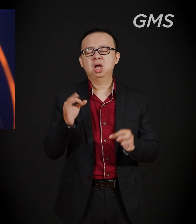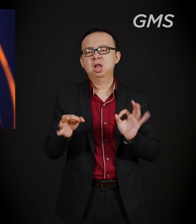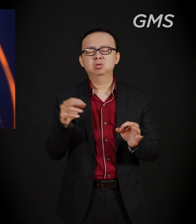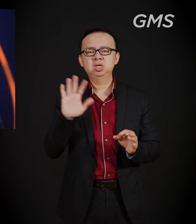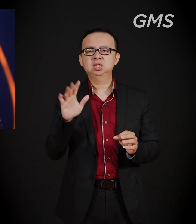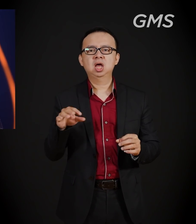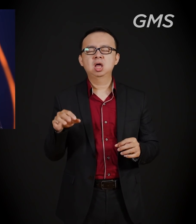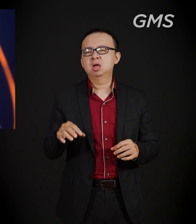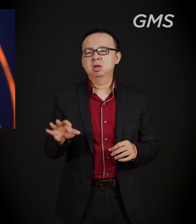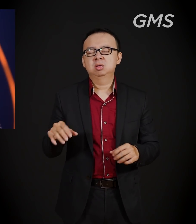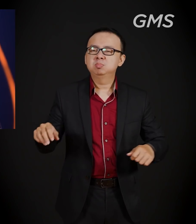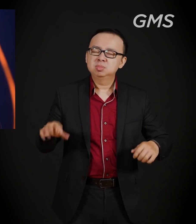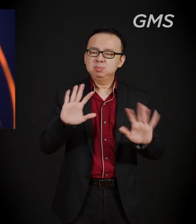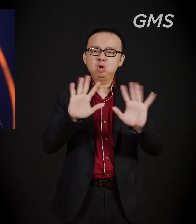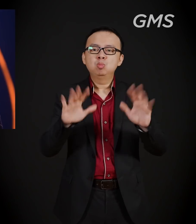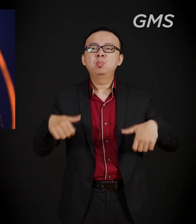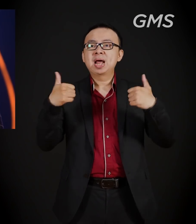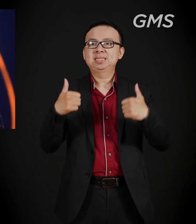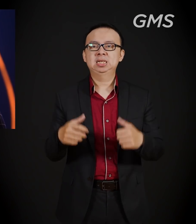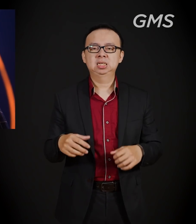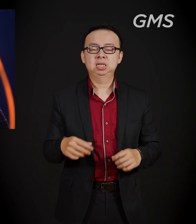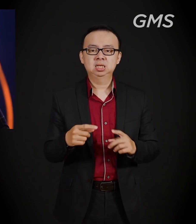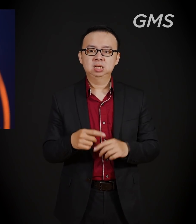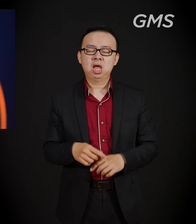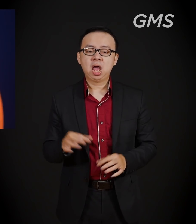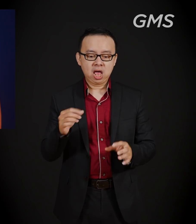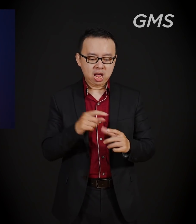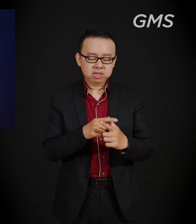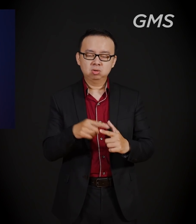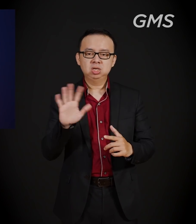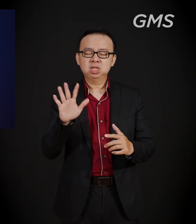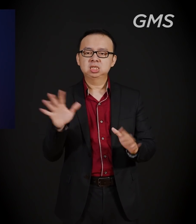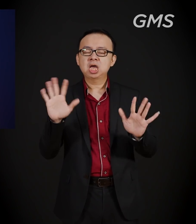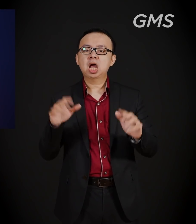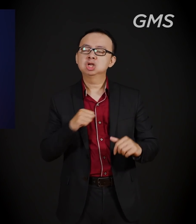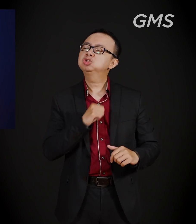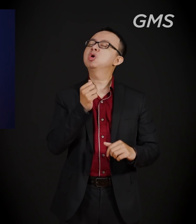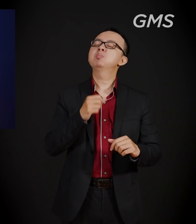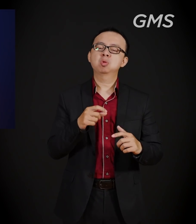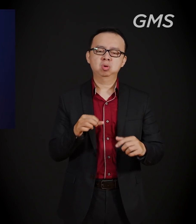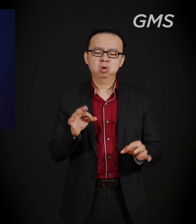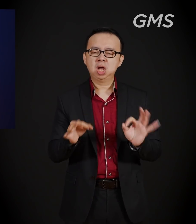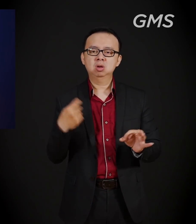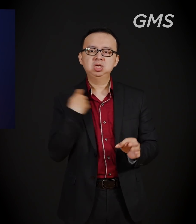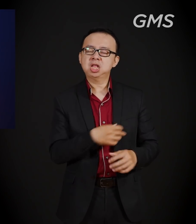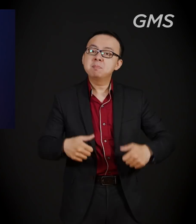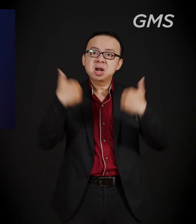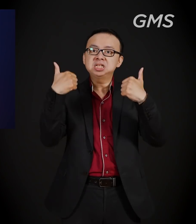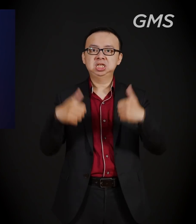Sebaliknya, kita tidak perlu menyombongkan diri jika kita berhasil. Pendeta, saya mengabarkan